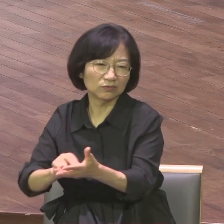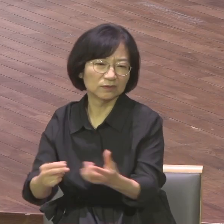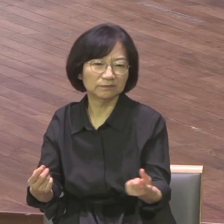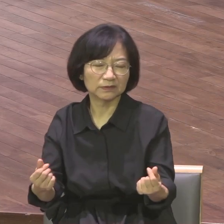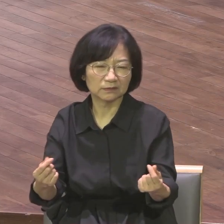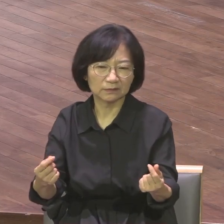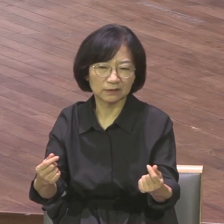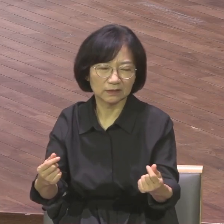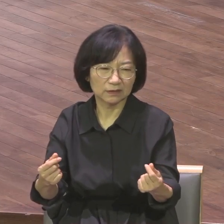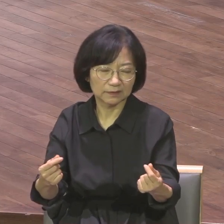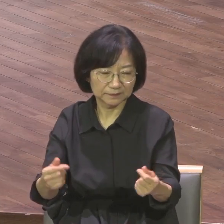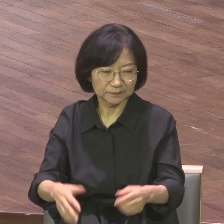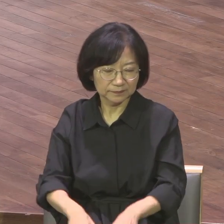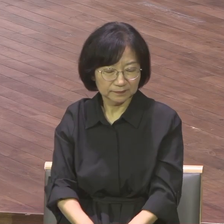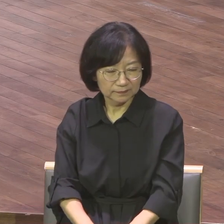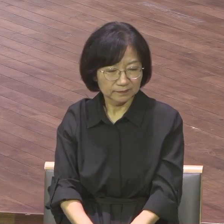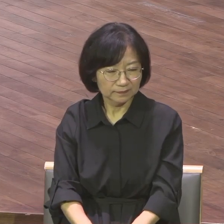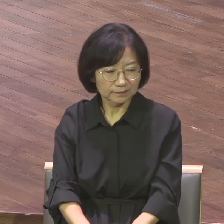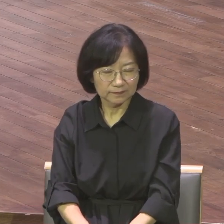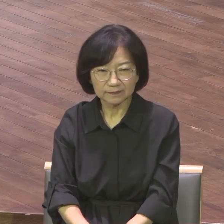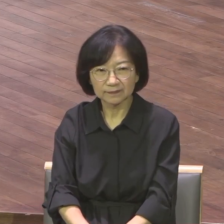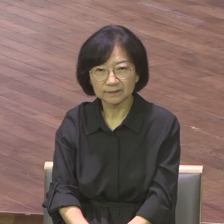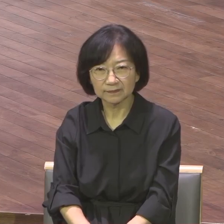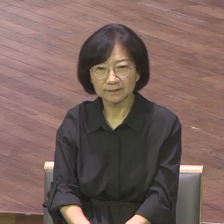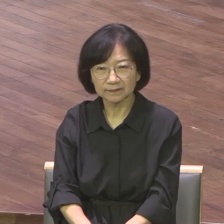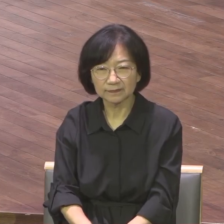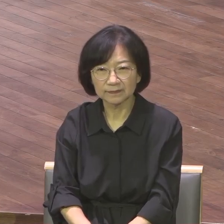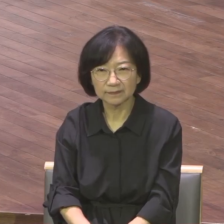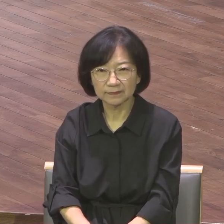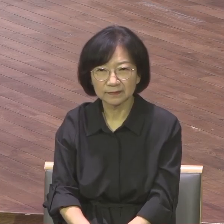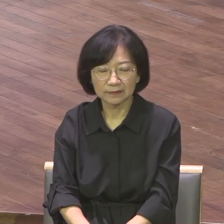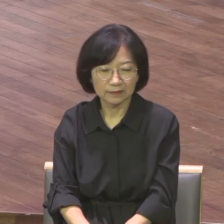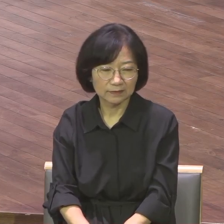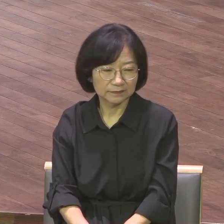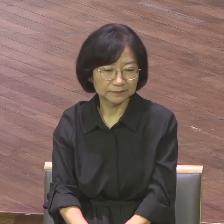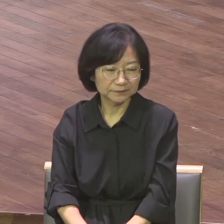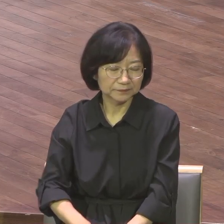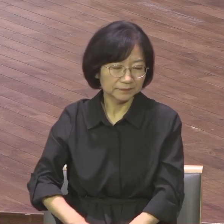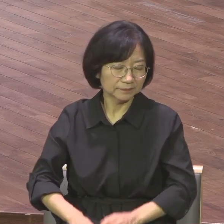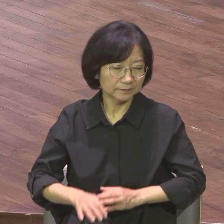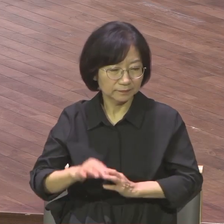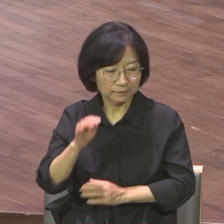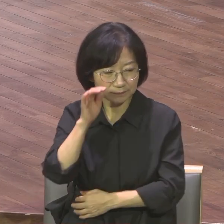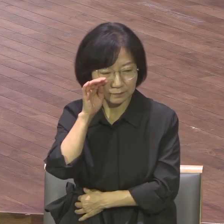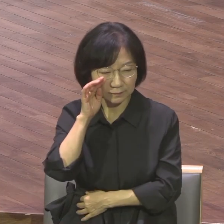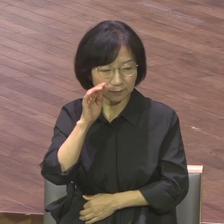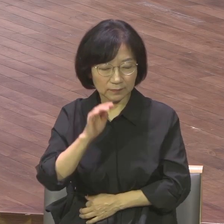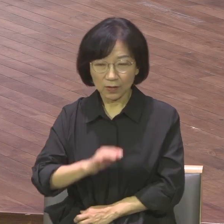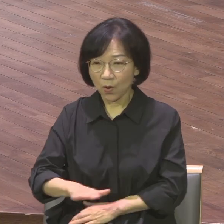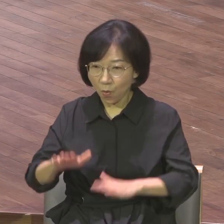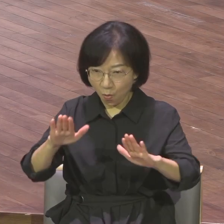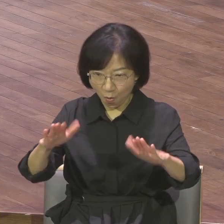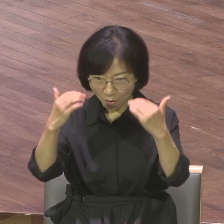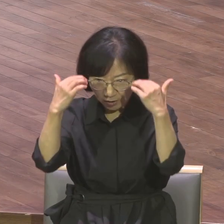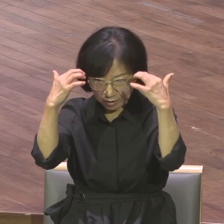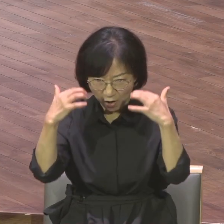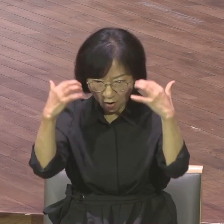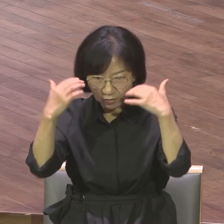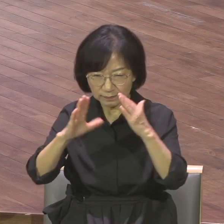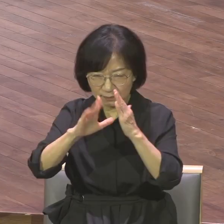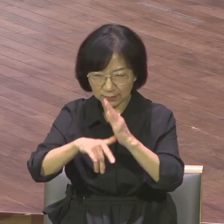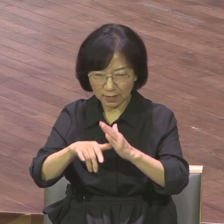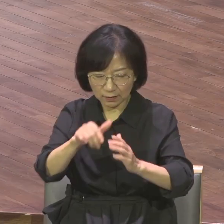다음 세대가 아니라 전에와 다른 세대가 되지 않도록 이번 여름에 신경을